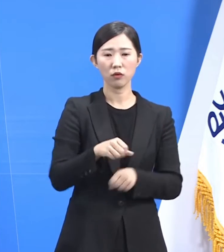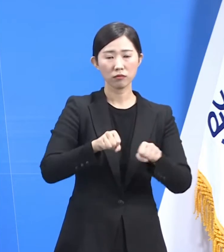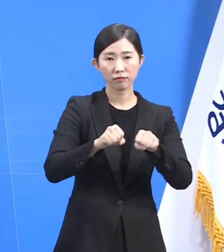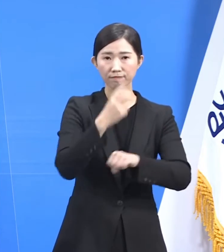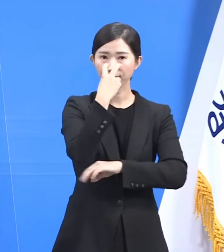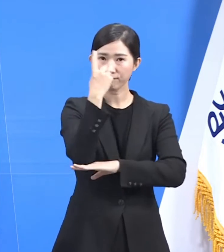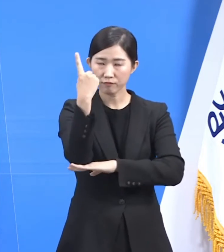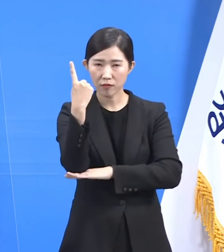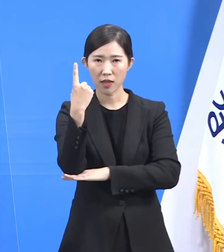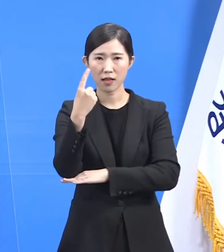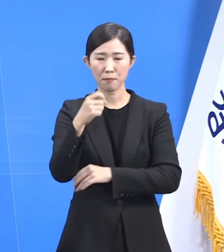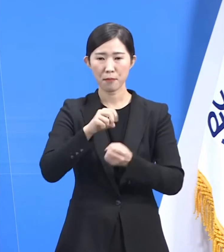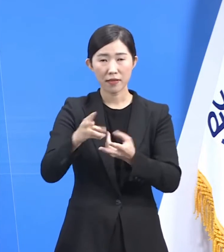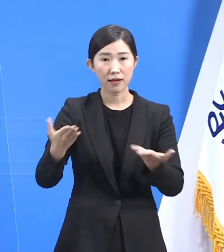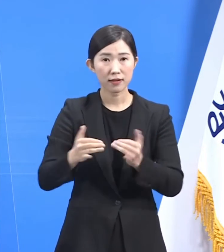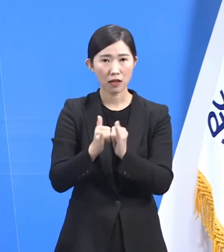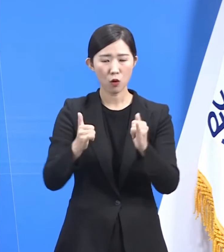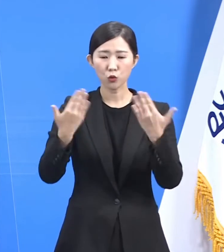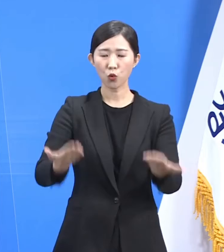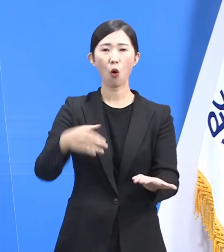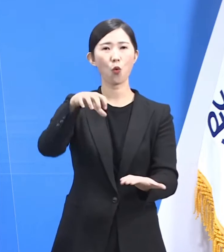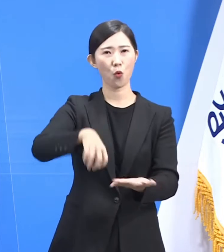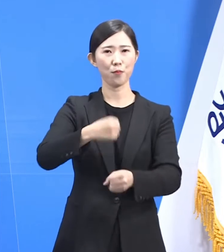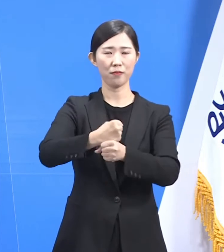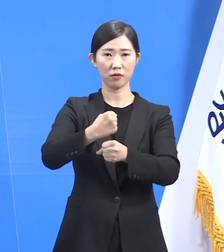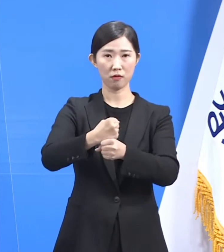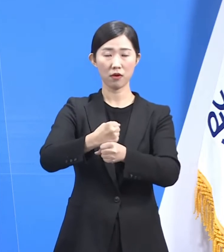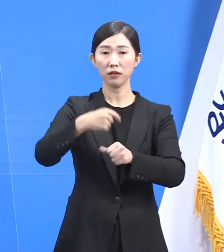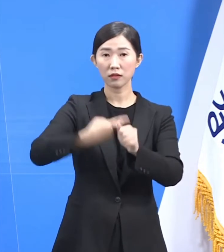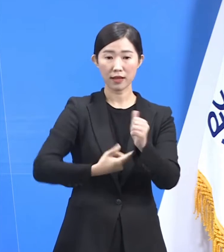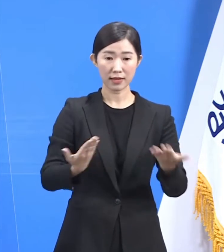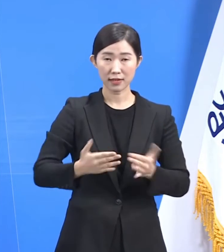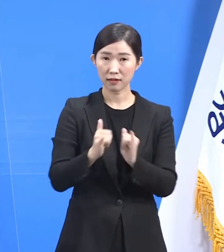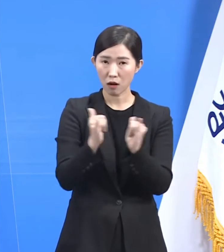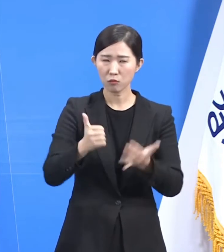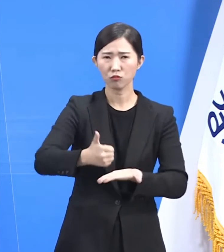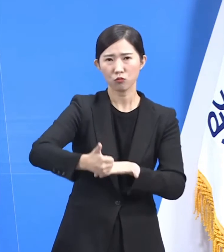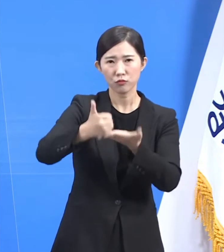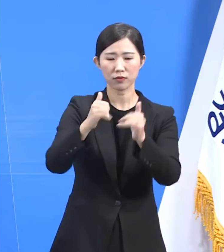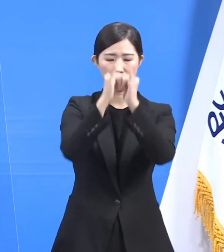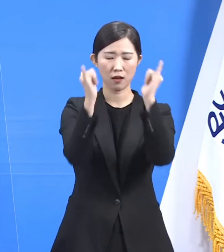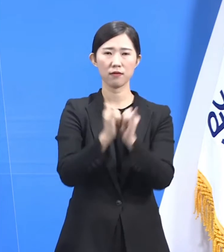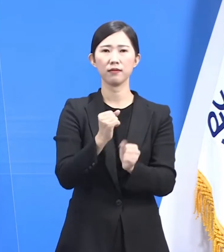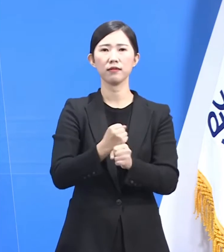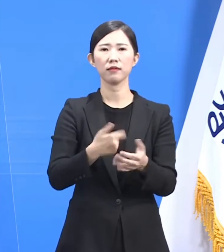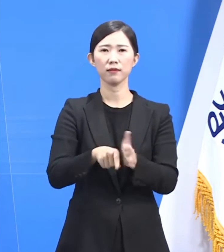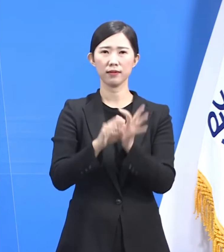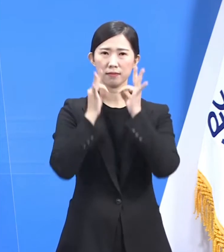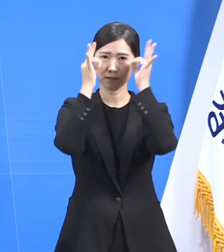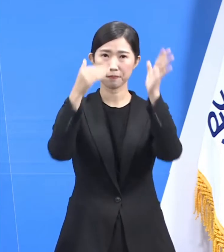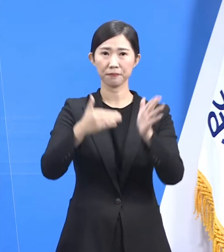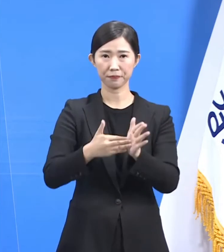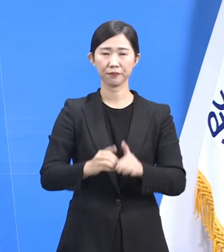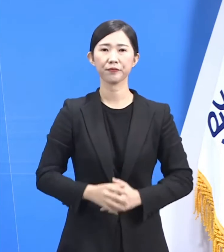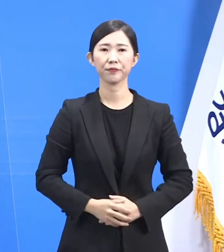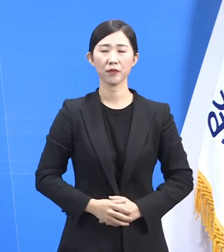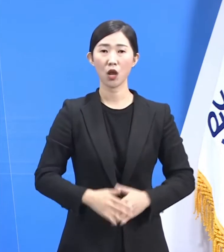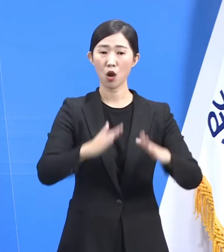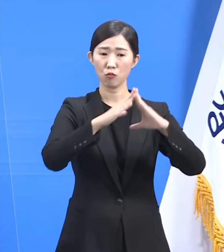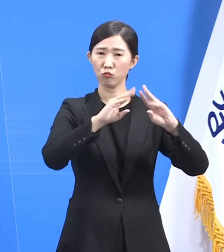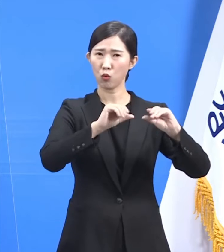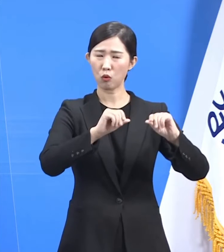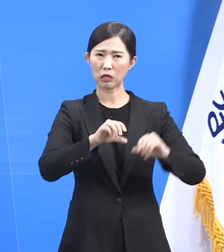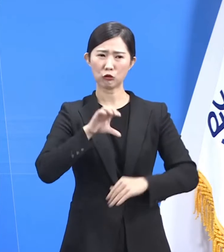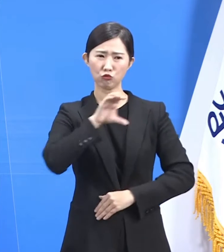배달노동자 휴게시설을 개선하는 등 노동 존중 사회를 만드는 데도 앞서왔습니다. 부동산 투기를 막기